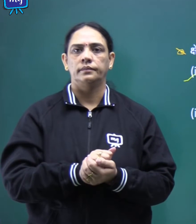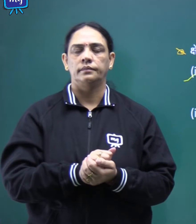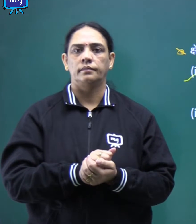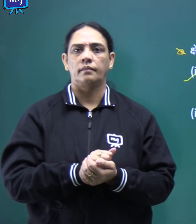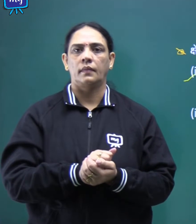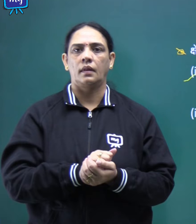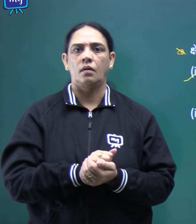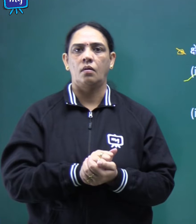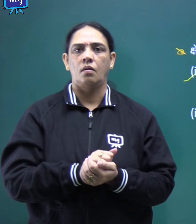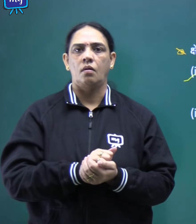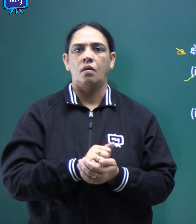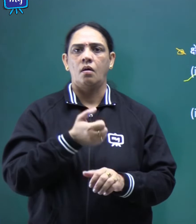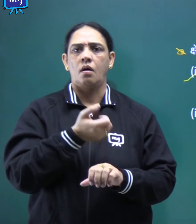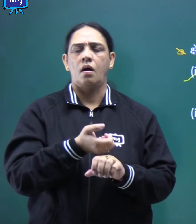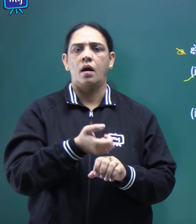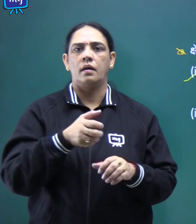ठोस बेलन का